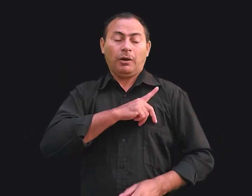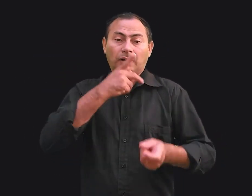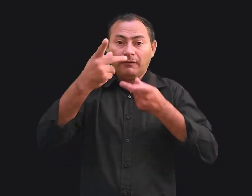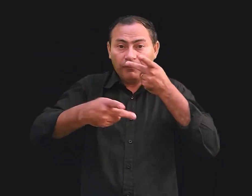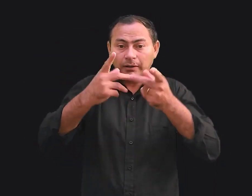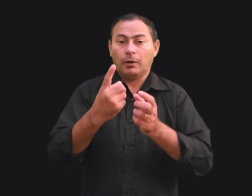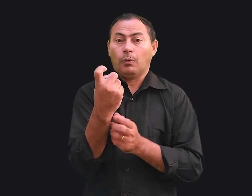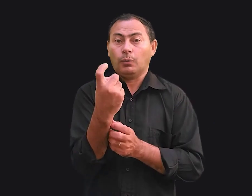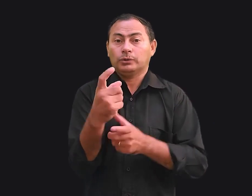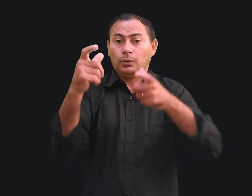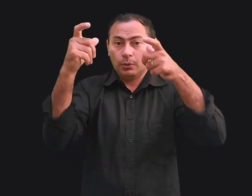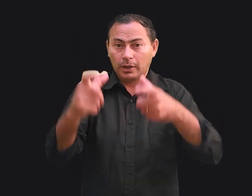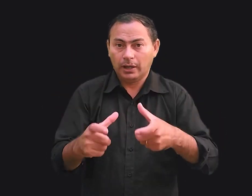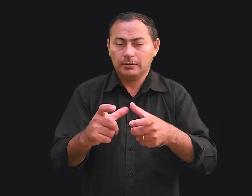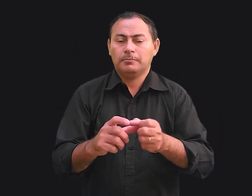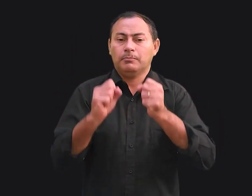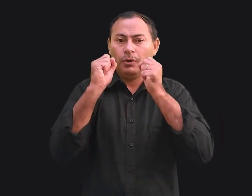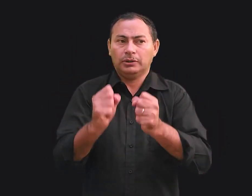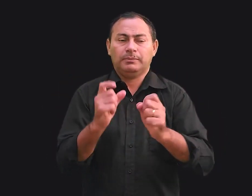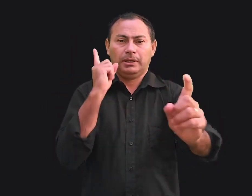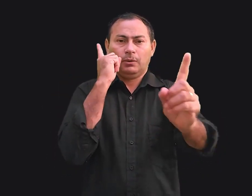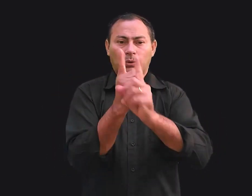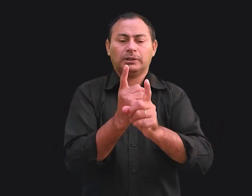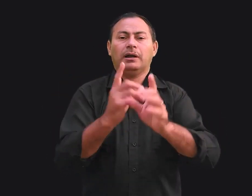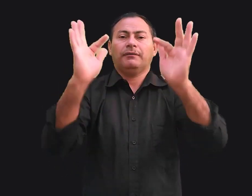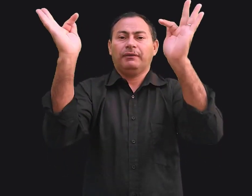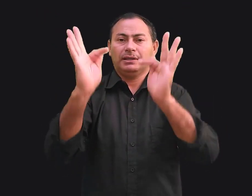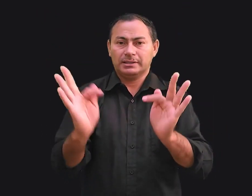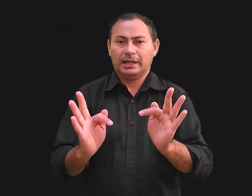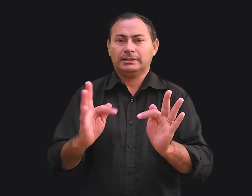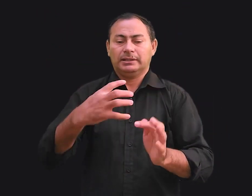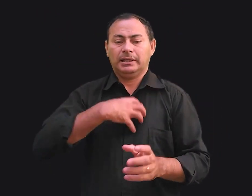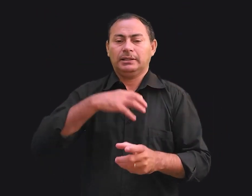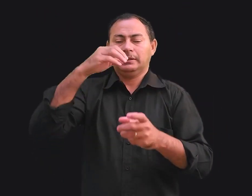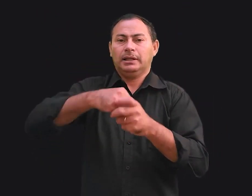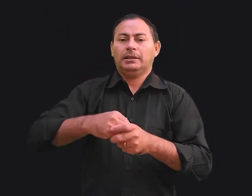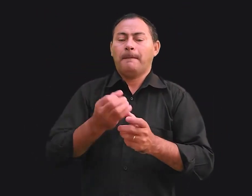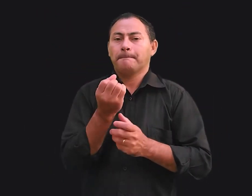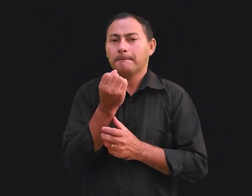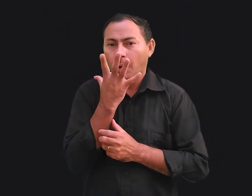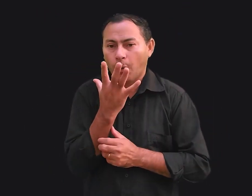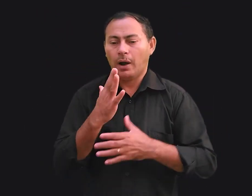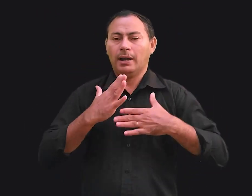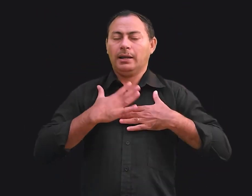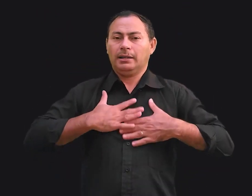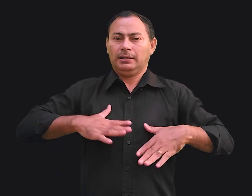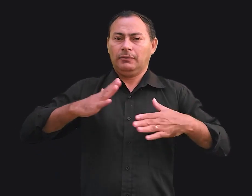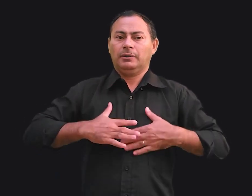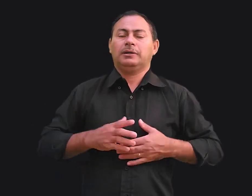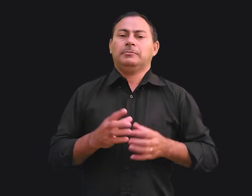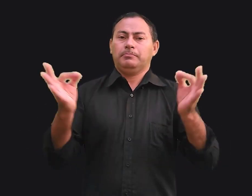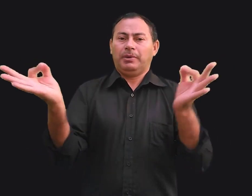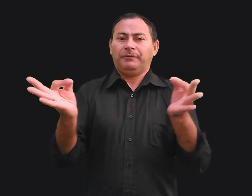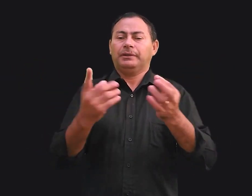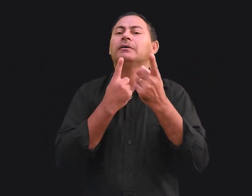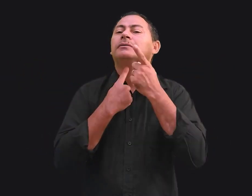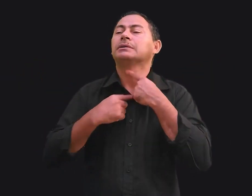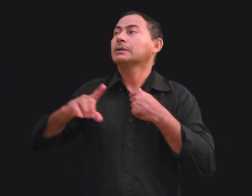esclarece que o único lugar onde podemos encontrar felicidade é dentro da boa, agradável e perfeita vontade de